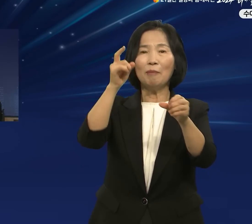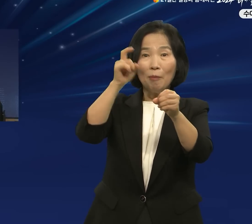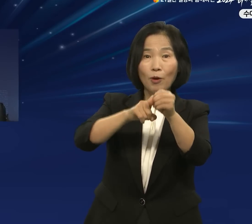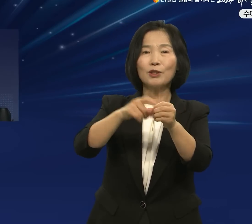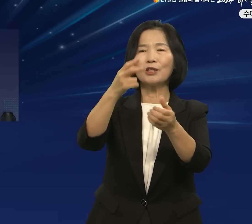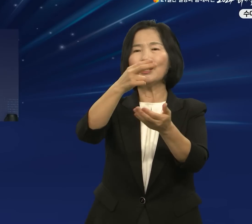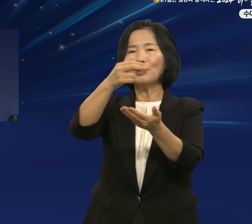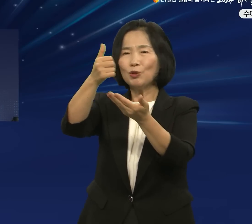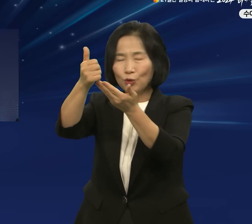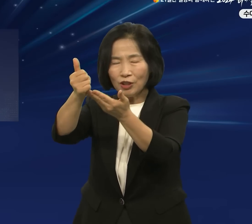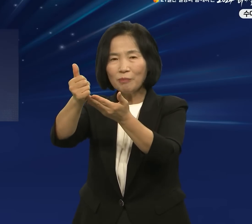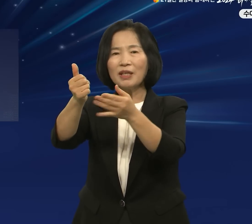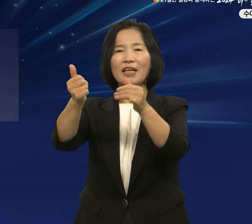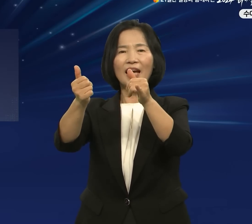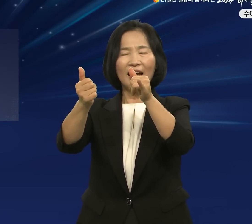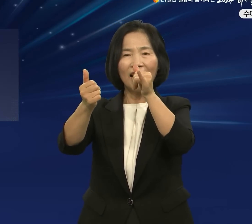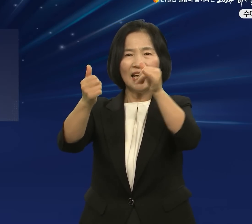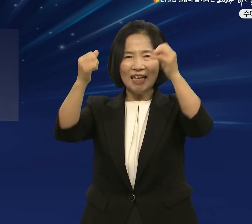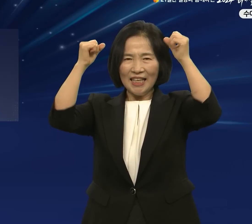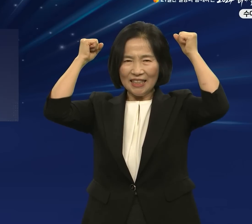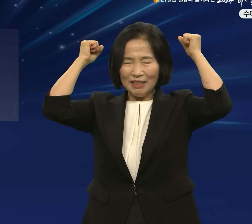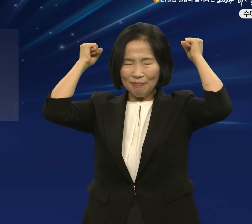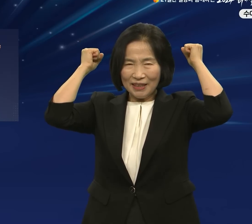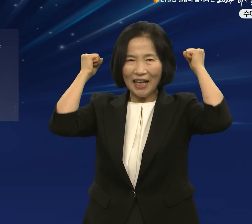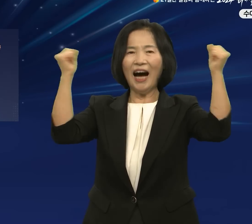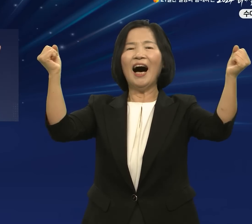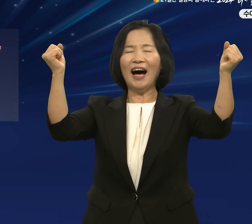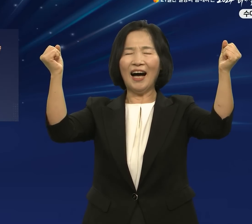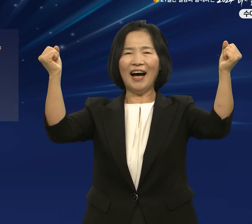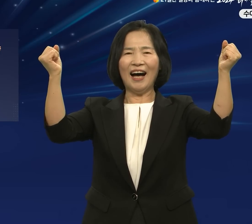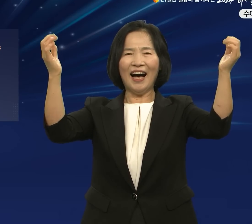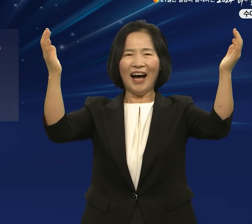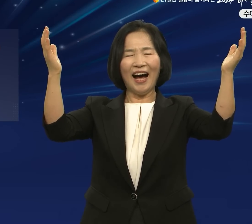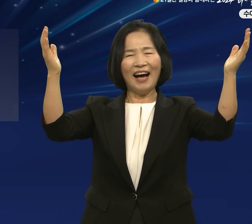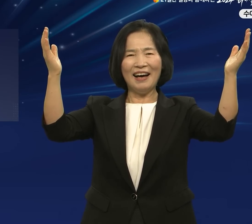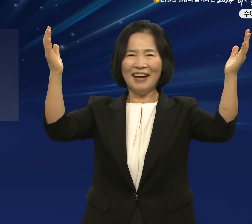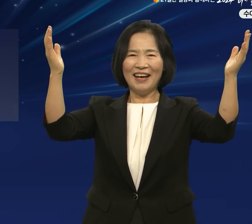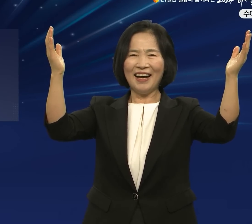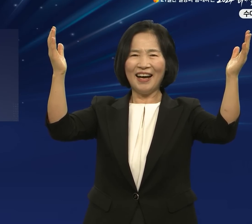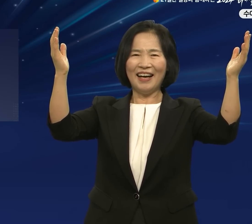나의 삶의 목적은 주님께 있습니다.